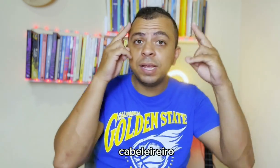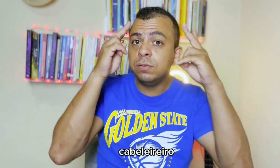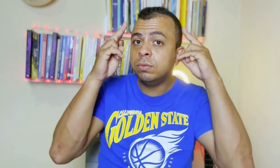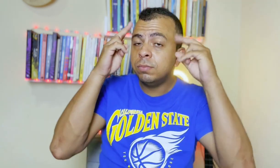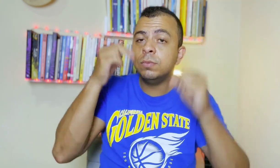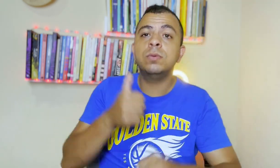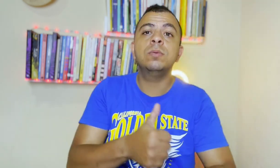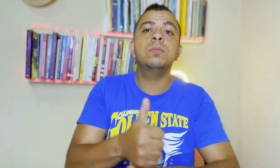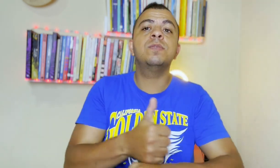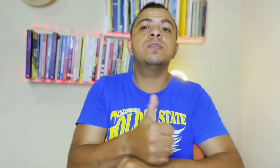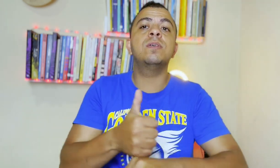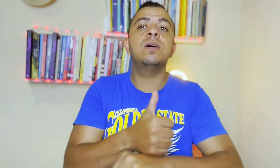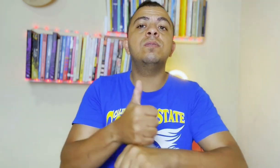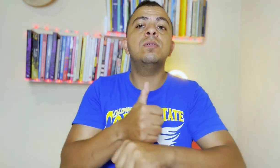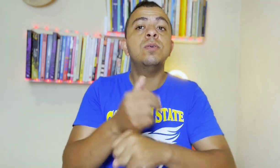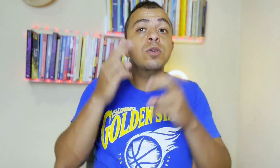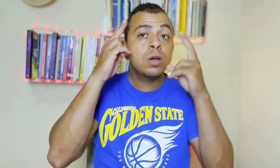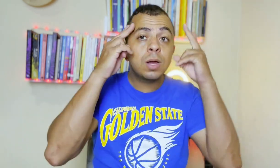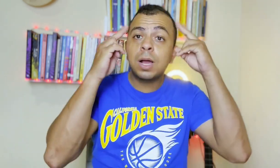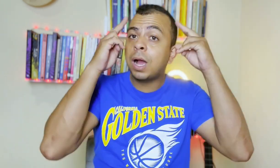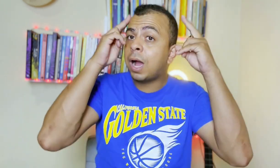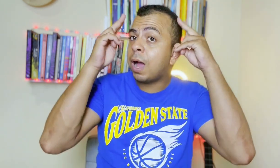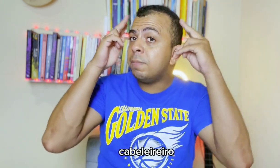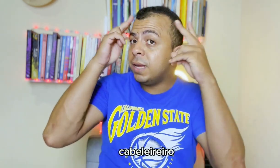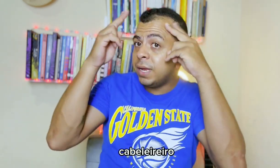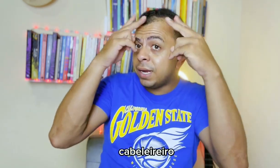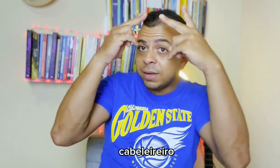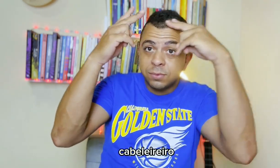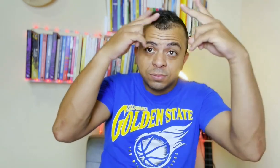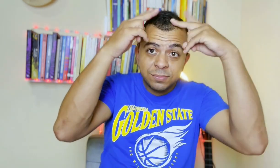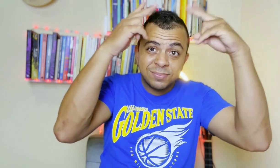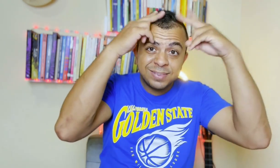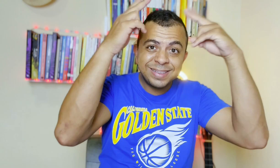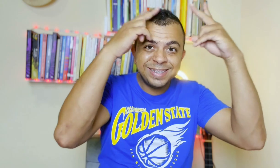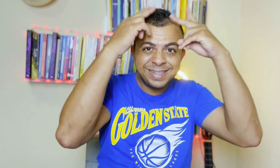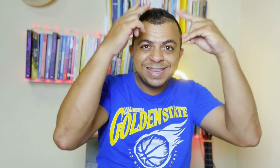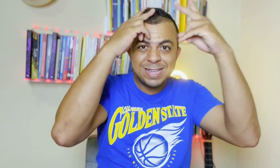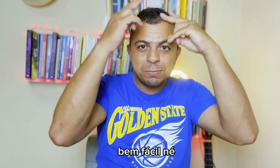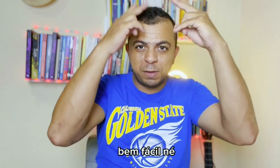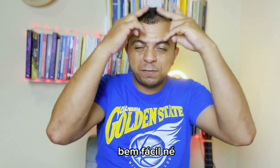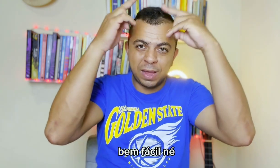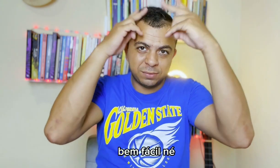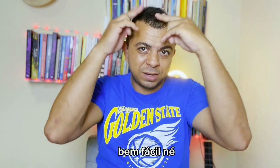cabeleireiro. Profissão, cabeleireiro. Bem fácil, né?